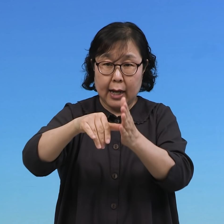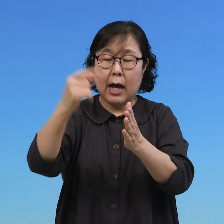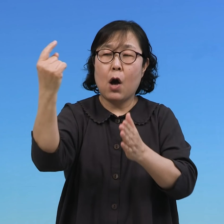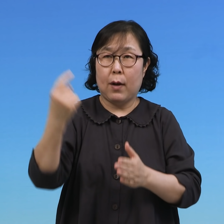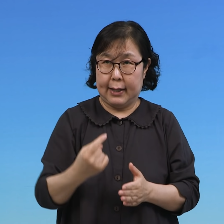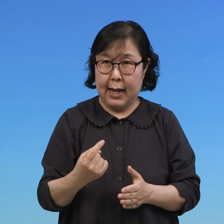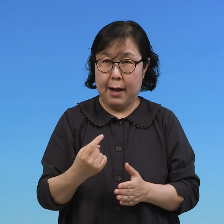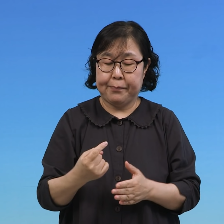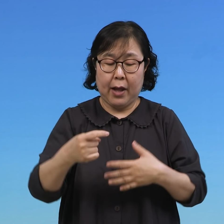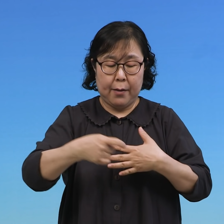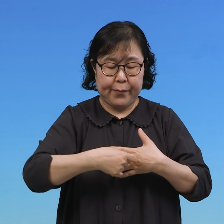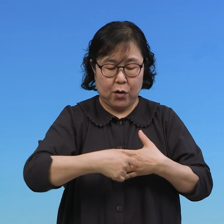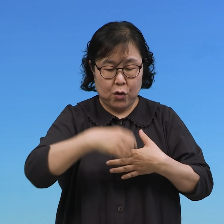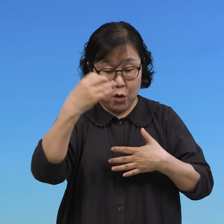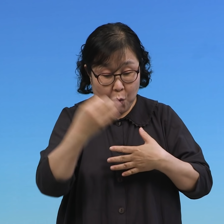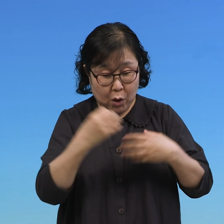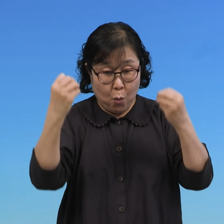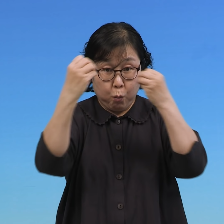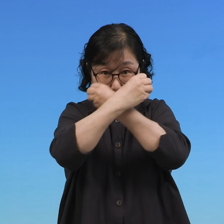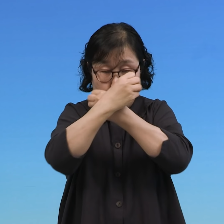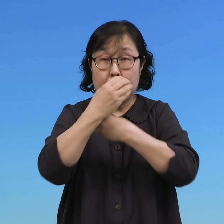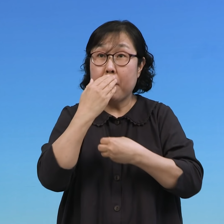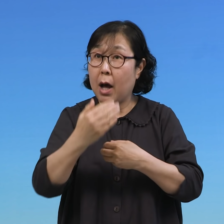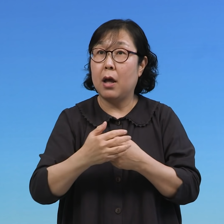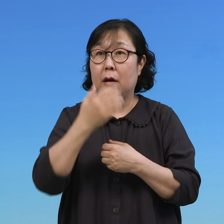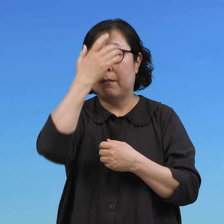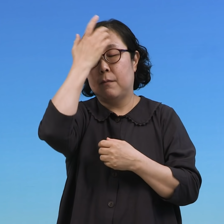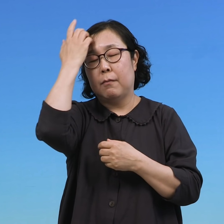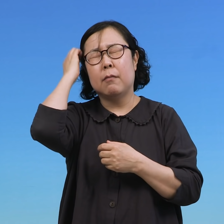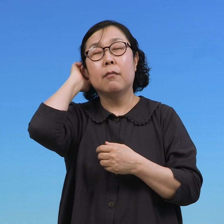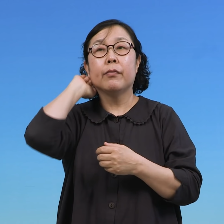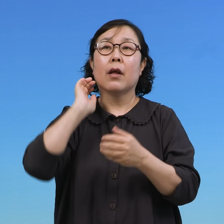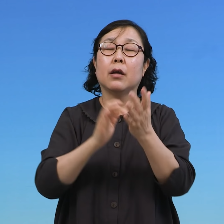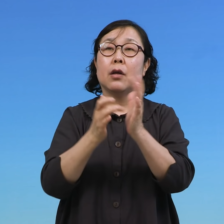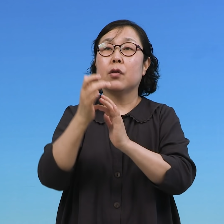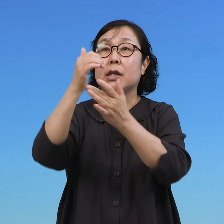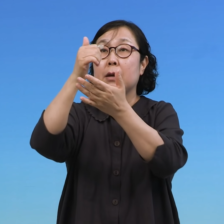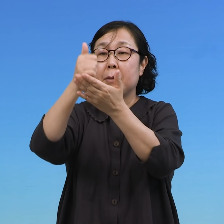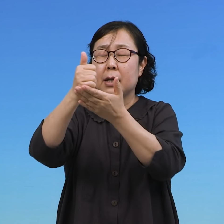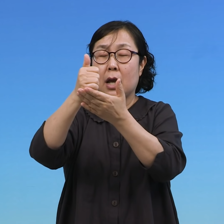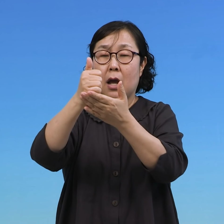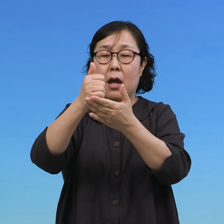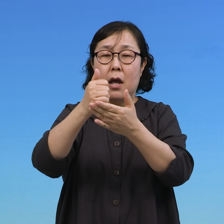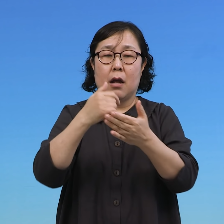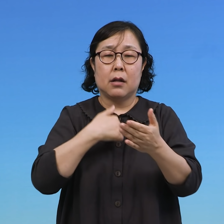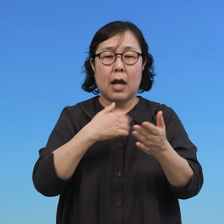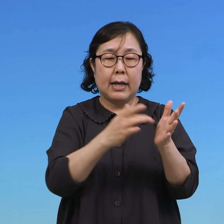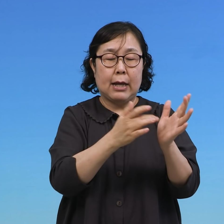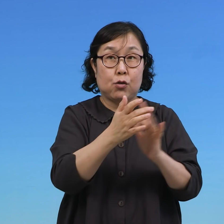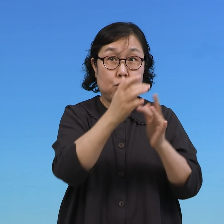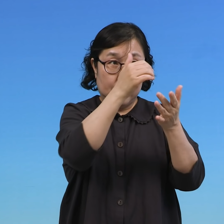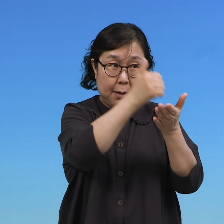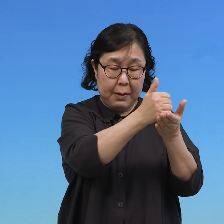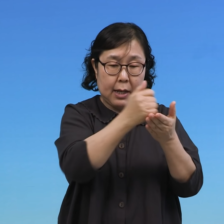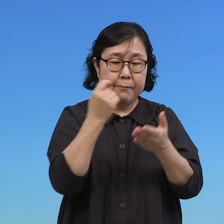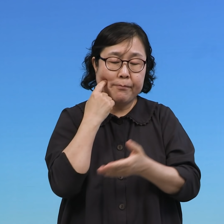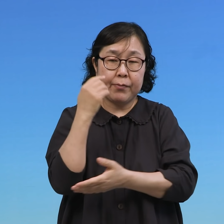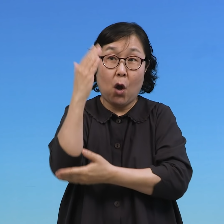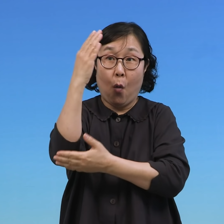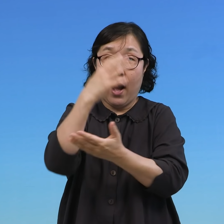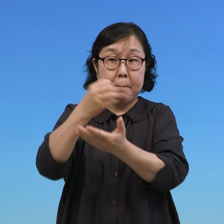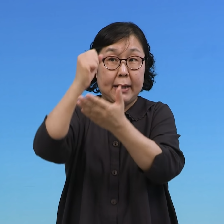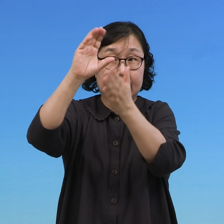왔도다. 사실 이게 겉으로 보기에 오해하기 딱 좋은 말씀이에요. 예수님이 인자가 영광을 얻을 때가